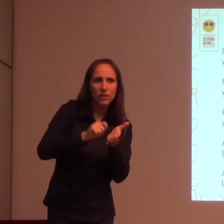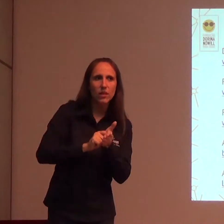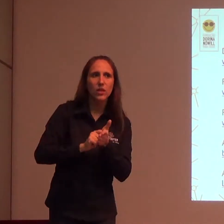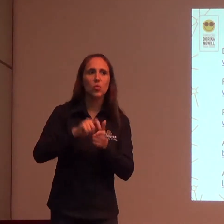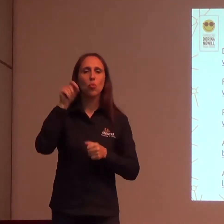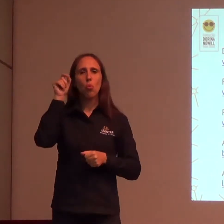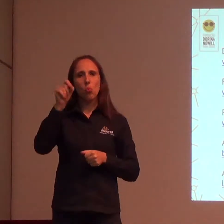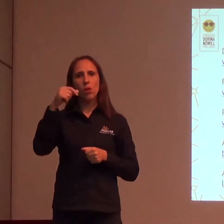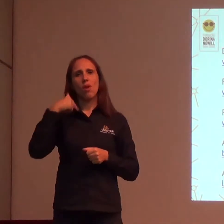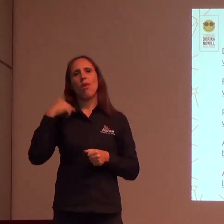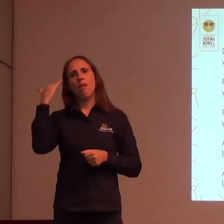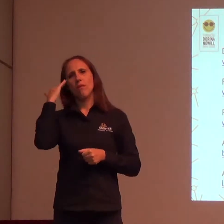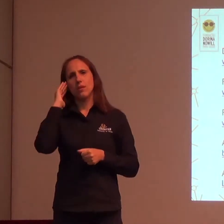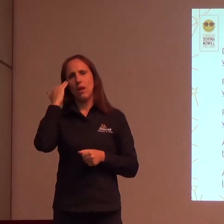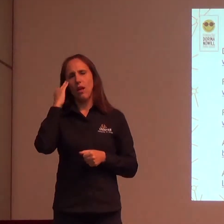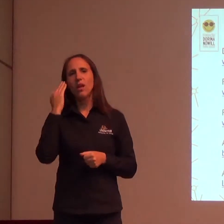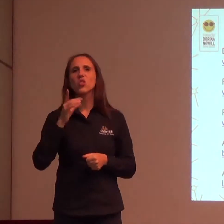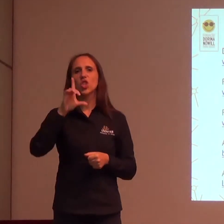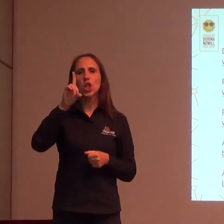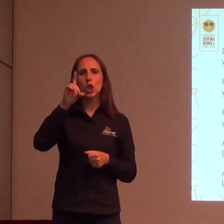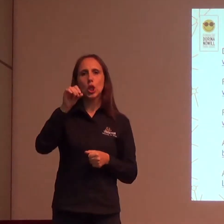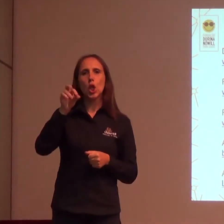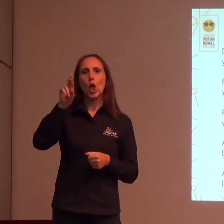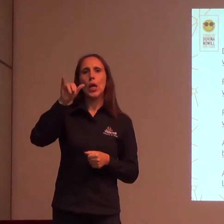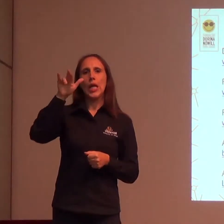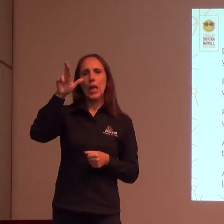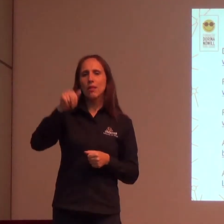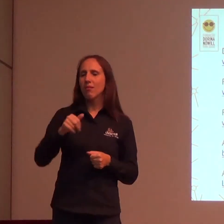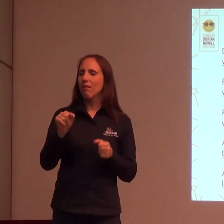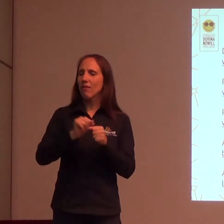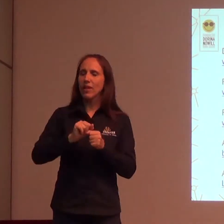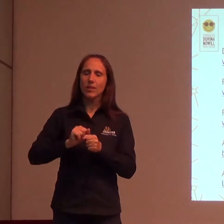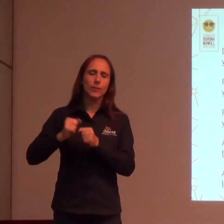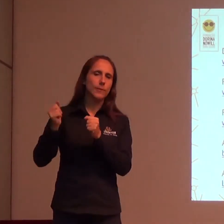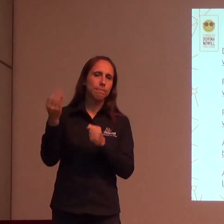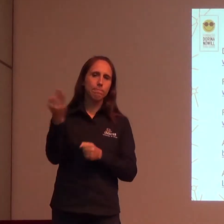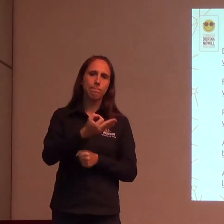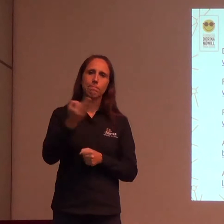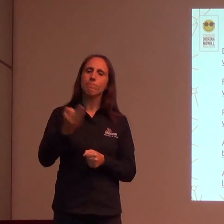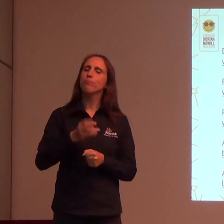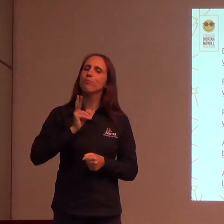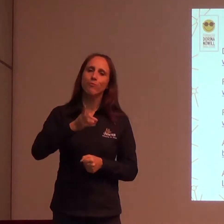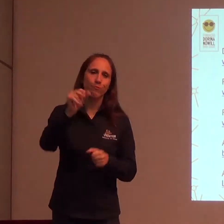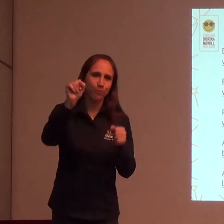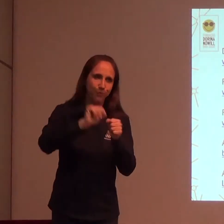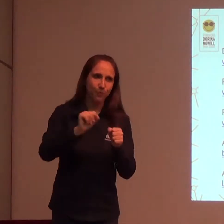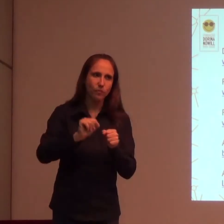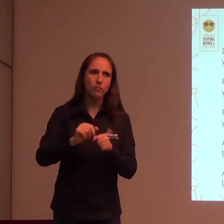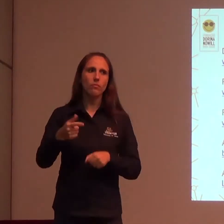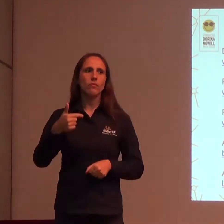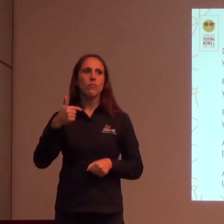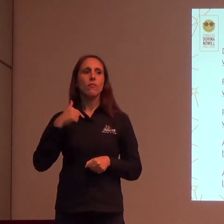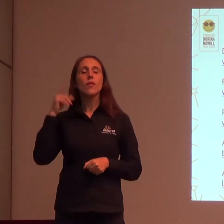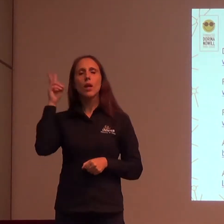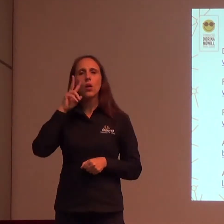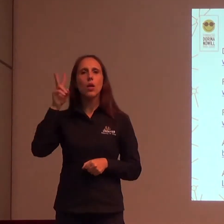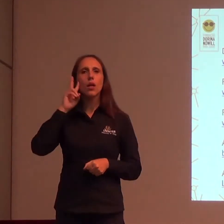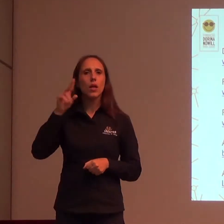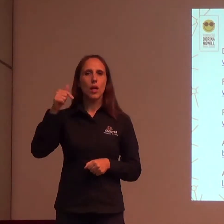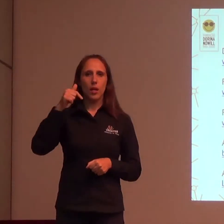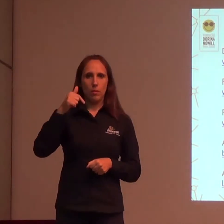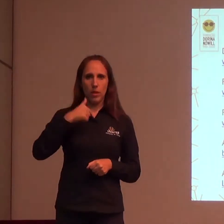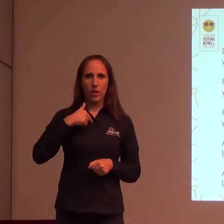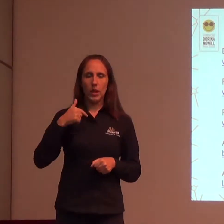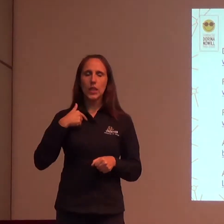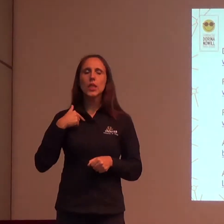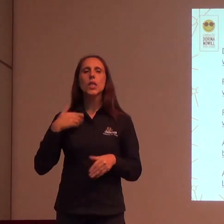Dorina está fazendo de uma maneira maravilhosa e sempre fez. Eu me lembro quando eu entrei no Instituto, eu sou professora de orientação mobilidade do Instituto